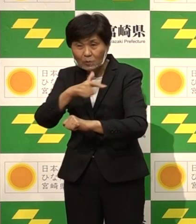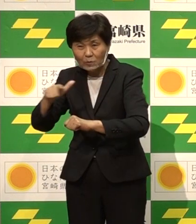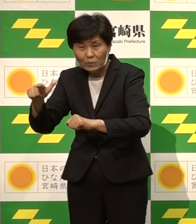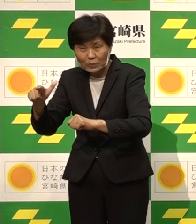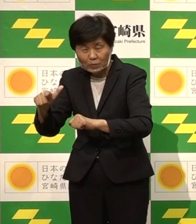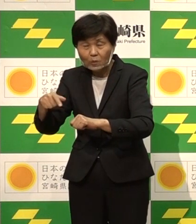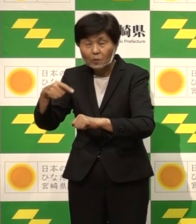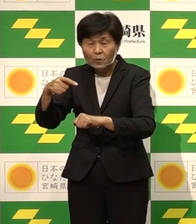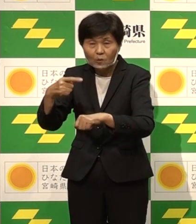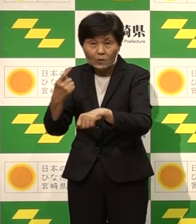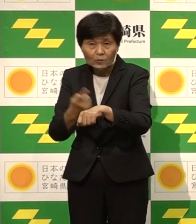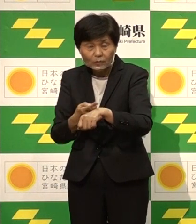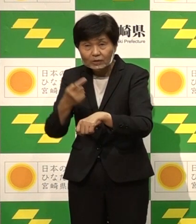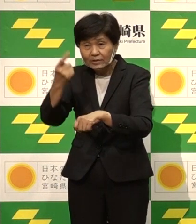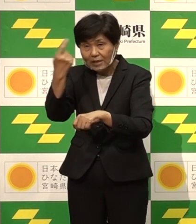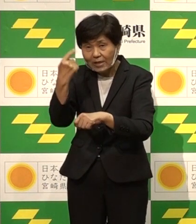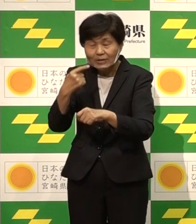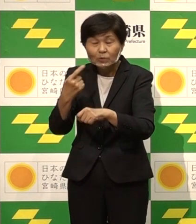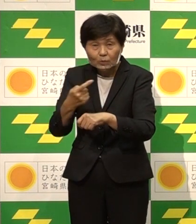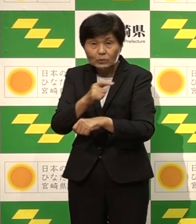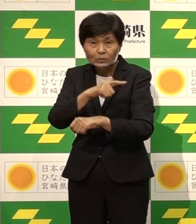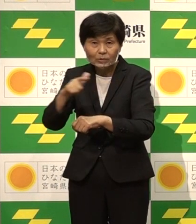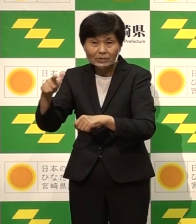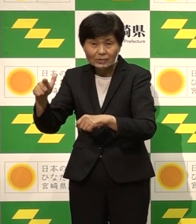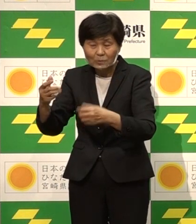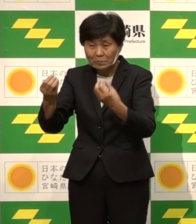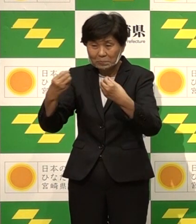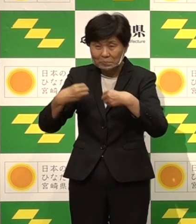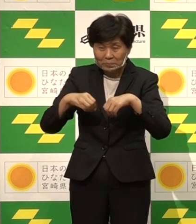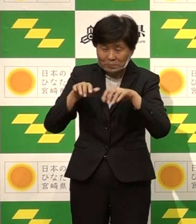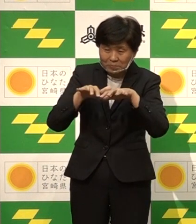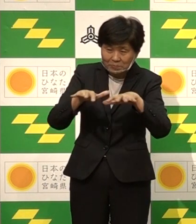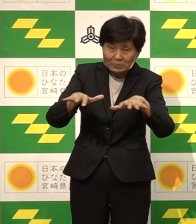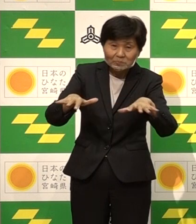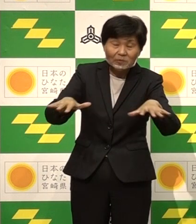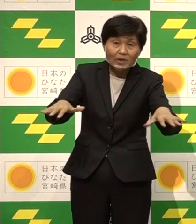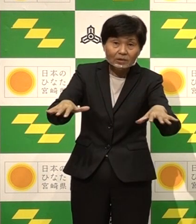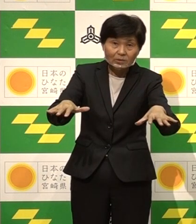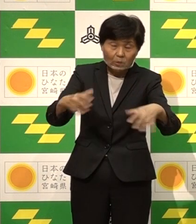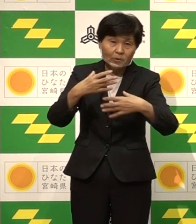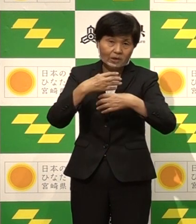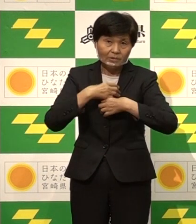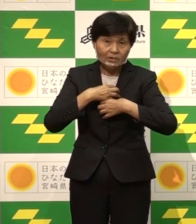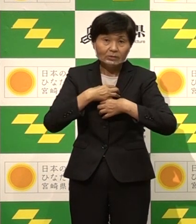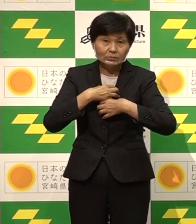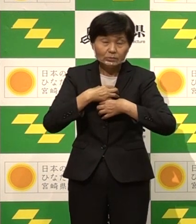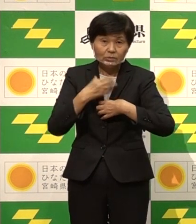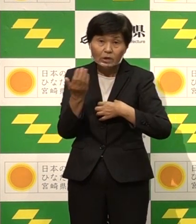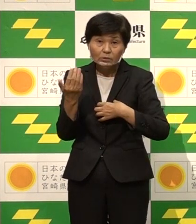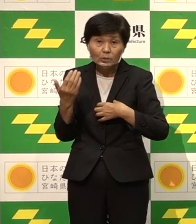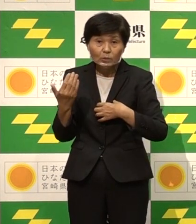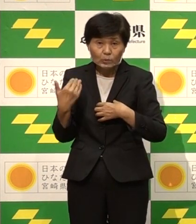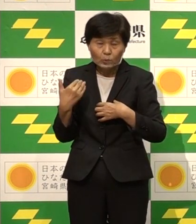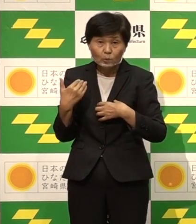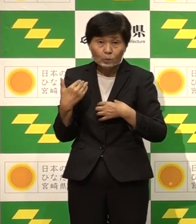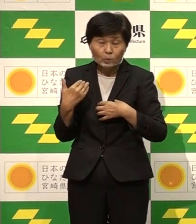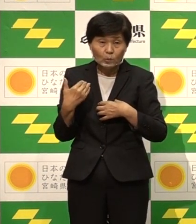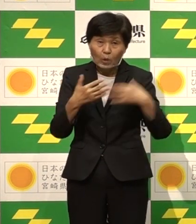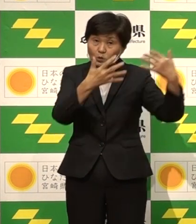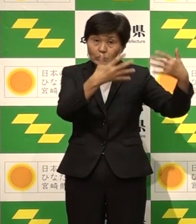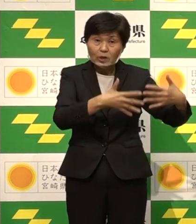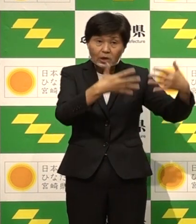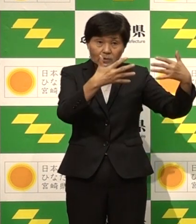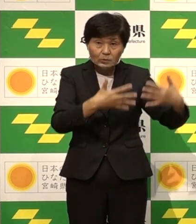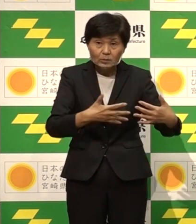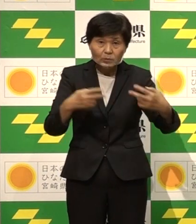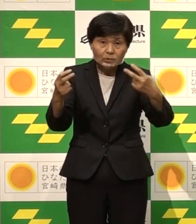等ですね、そこでの感染の広がりというものが懸念をされるところでありまして、先ほどスライドでも見ていただ